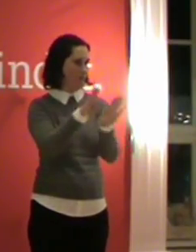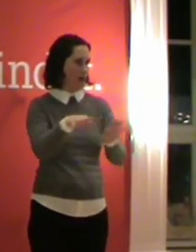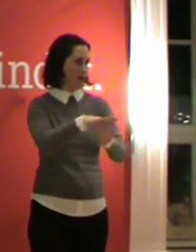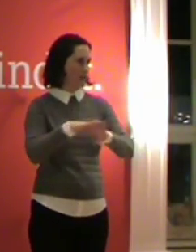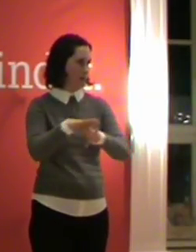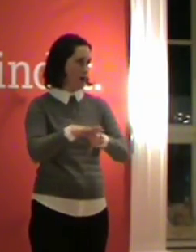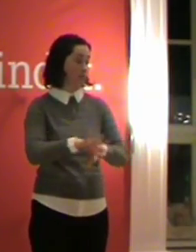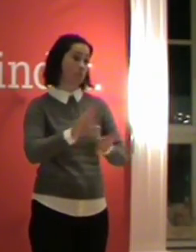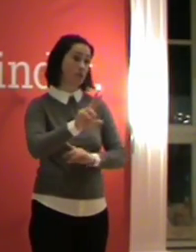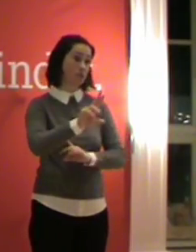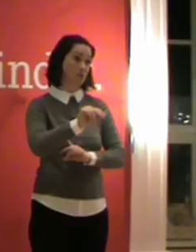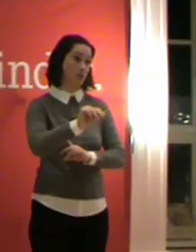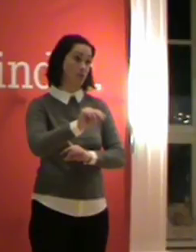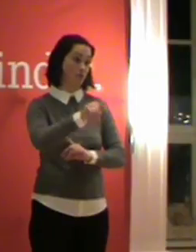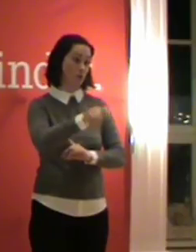12 Tote,